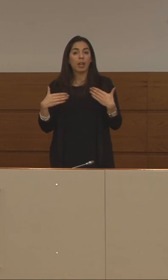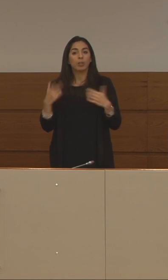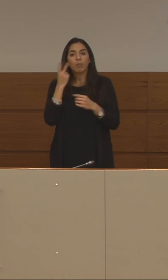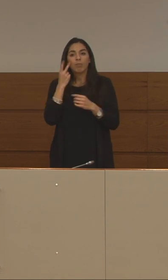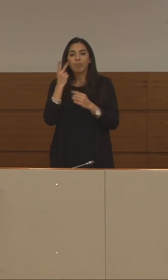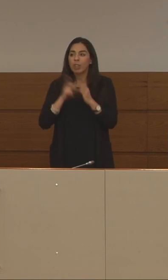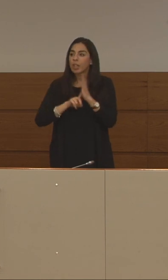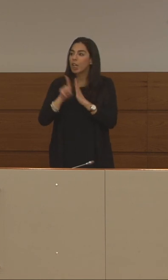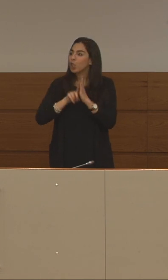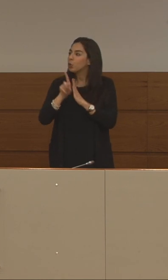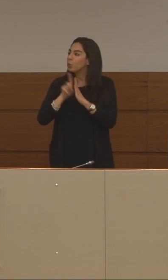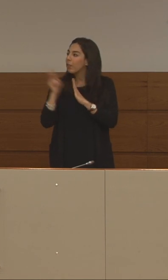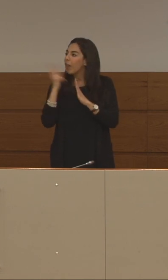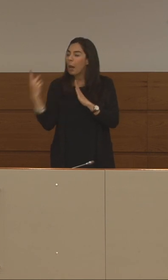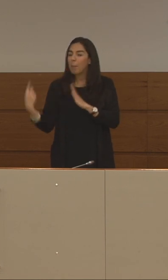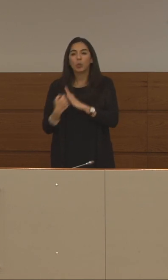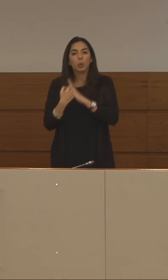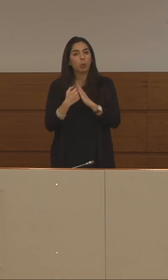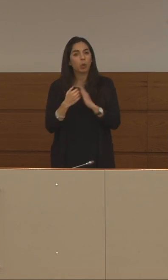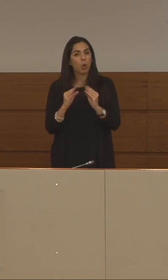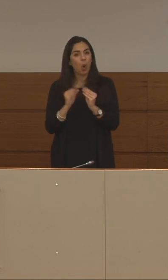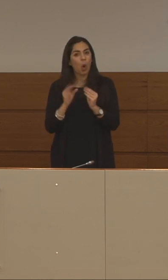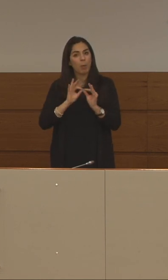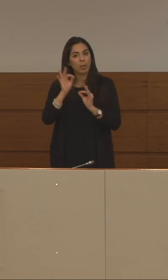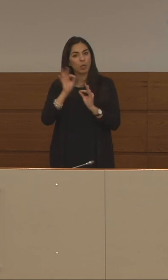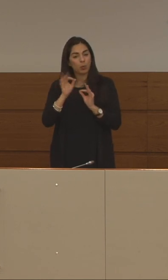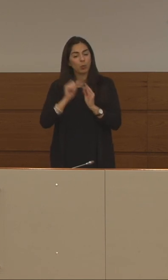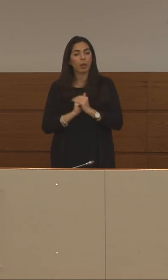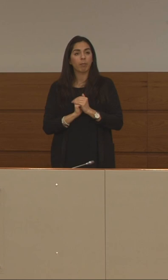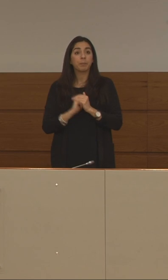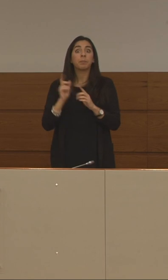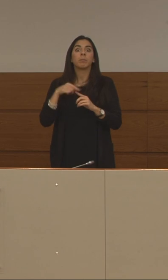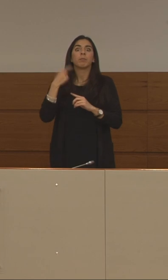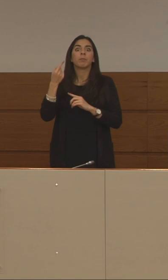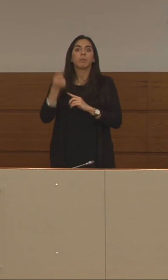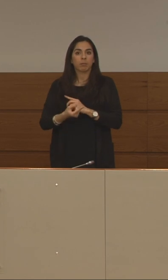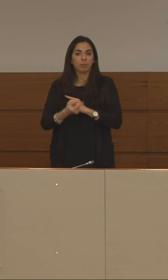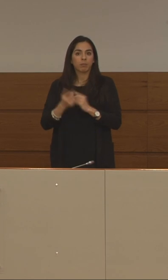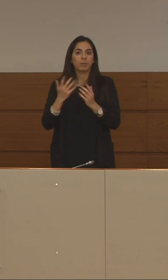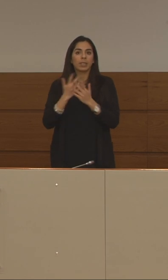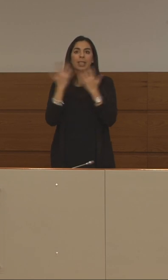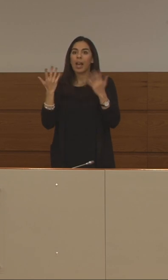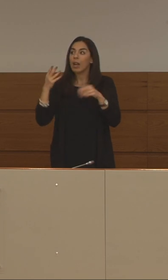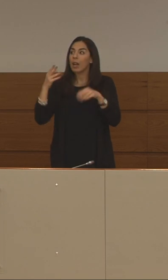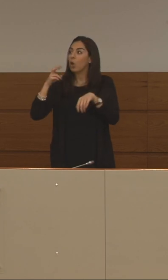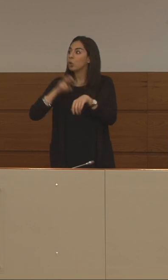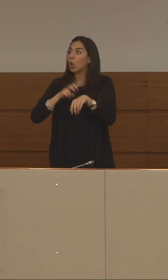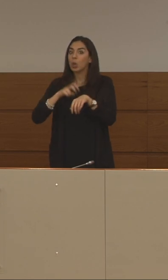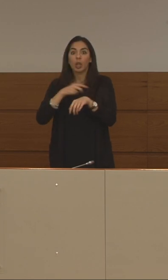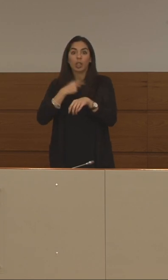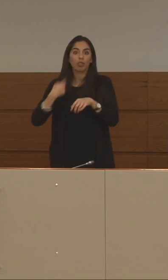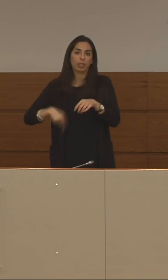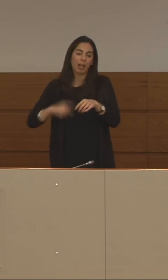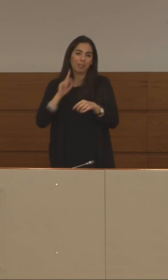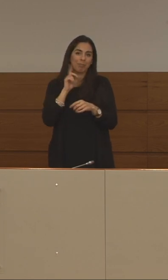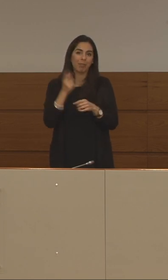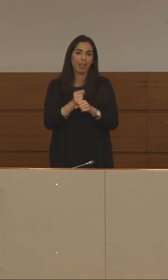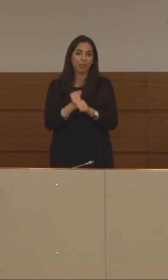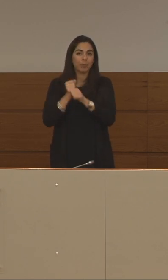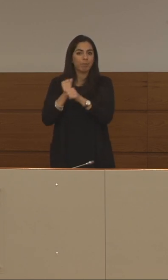di questa partecipazione poi sulla effettiva partecipazione dei medici cinesi lascerei la parola